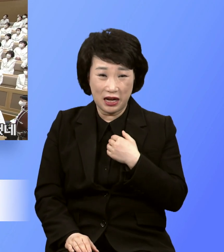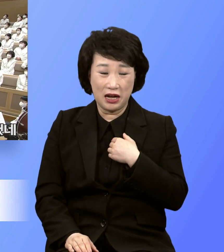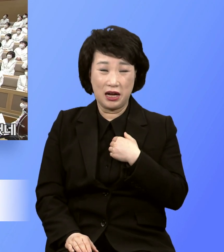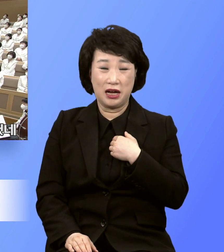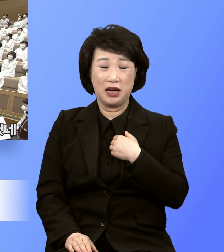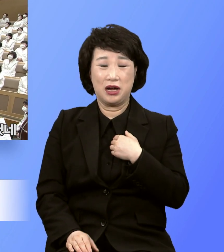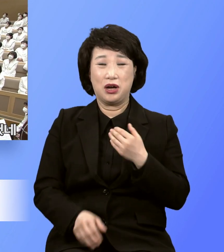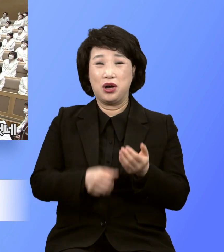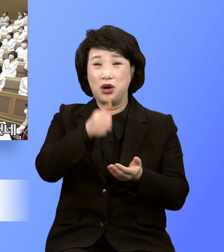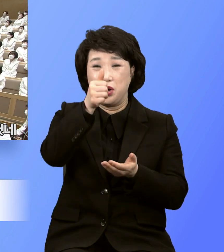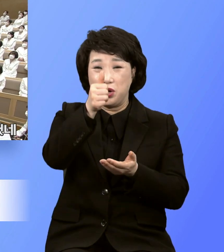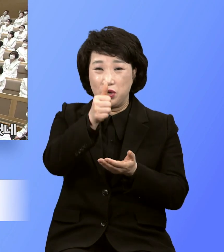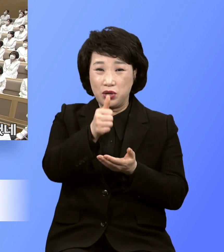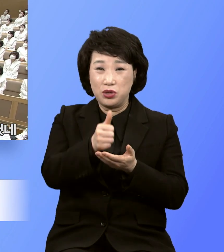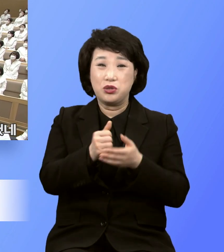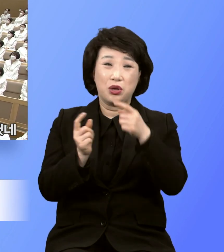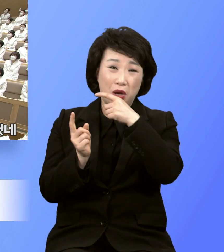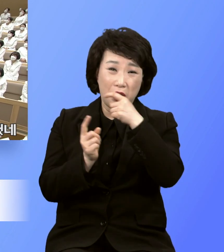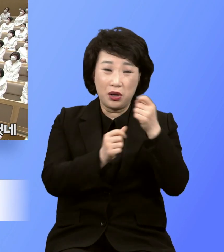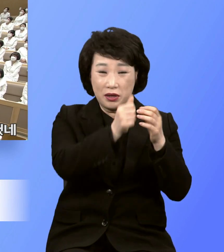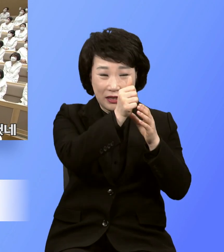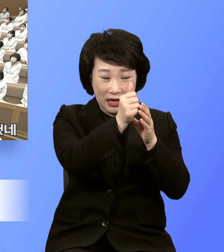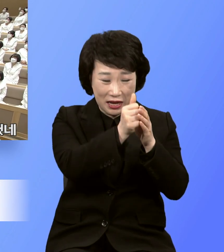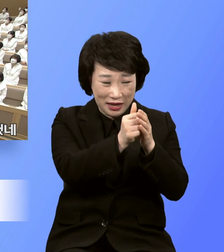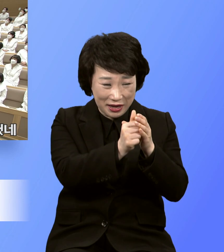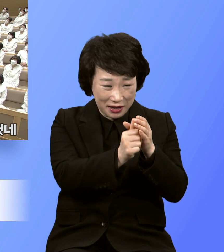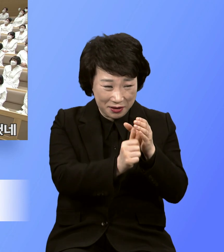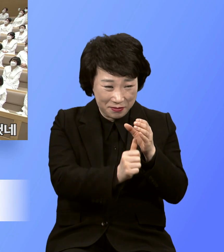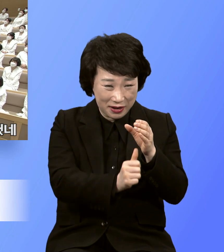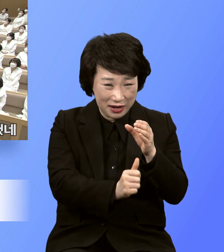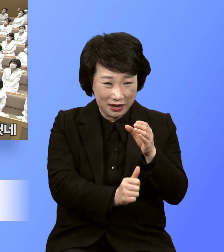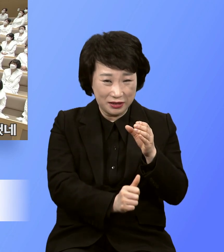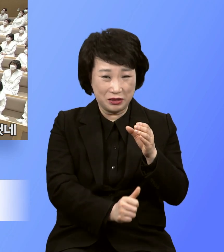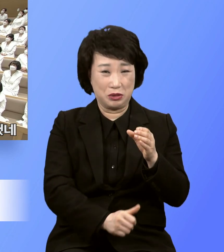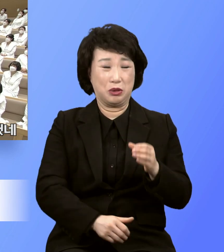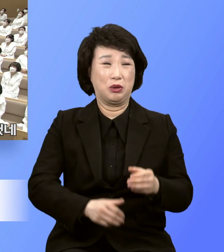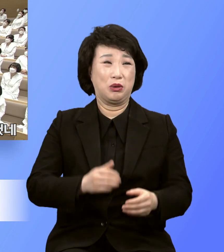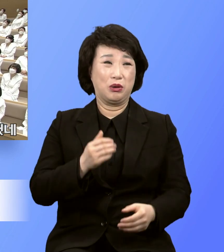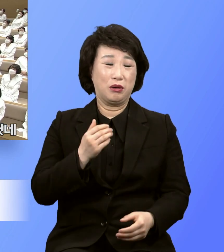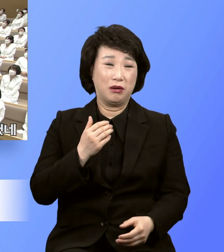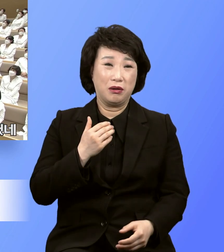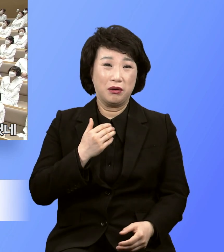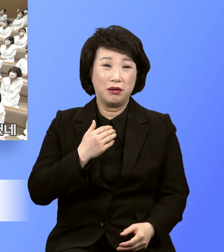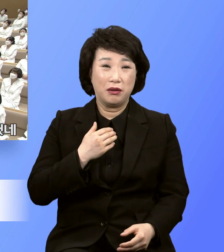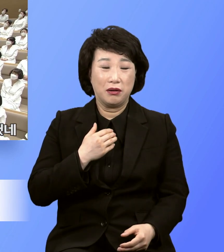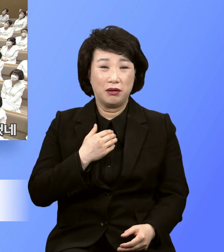가리 나 죄에 빠져